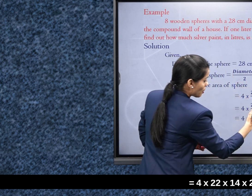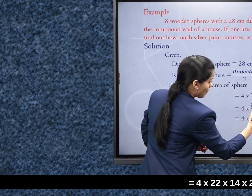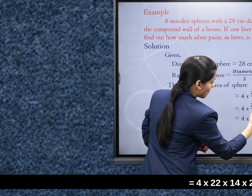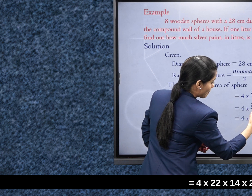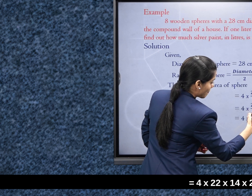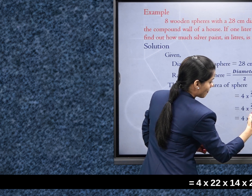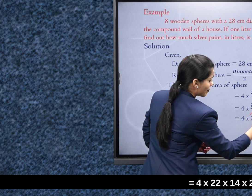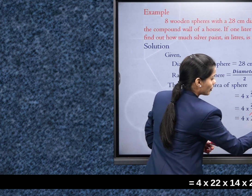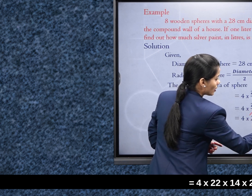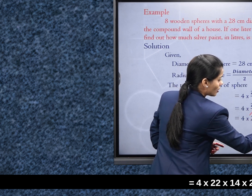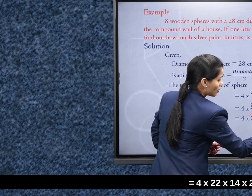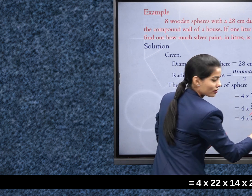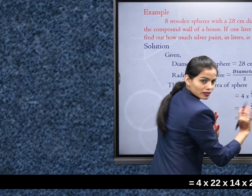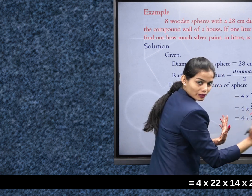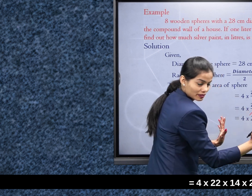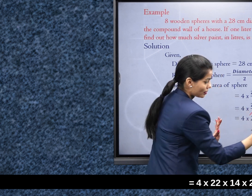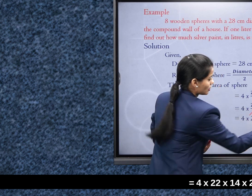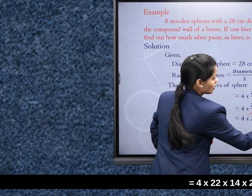4 into 22 into 14 into 2.